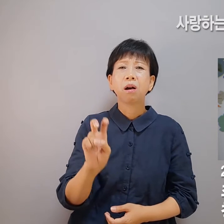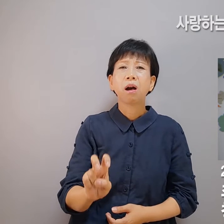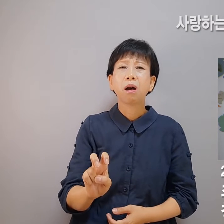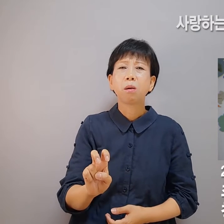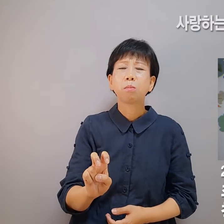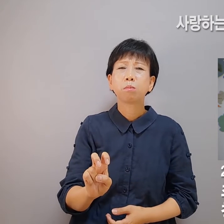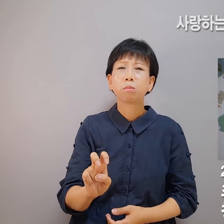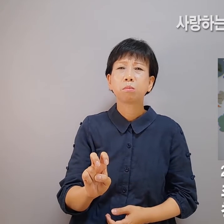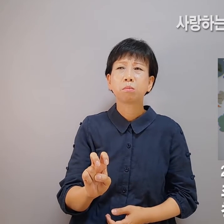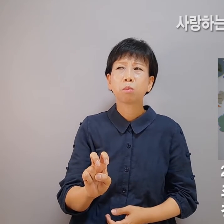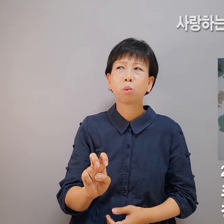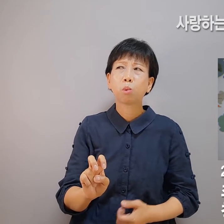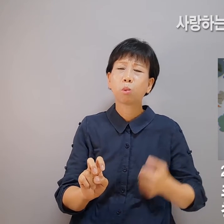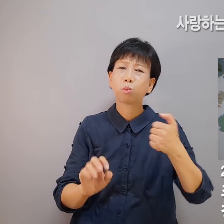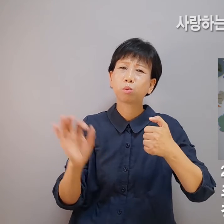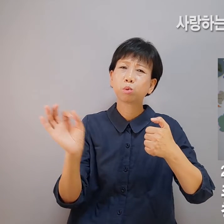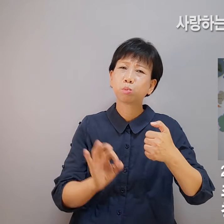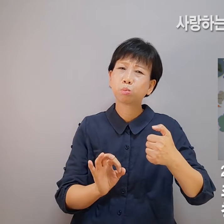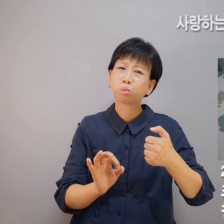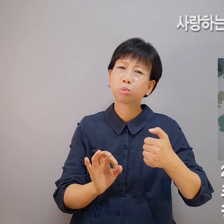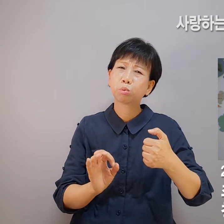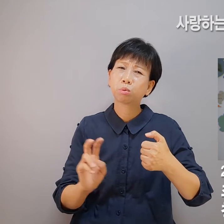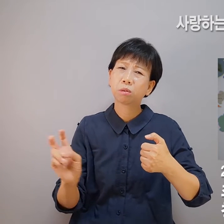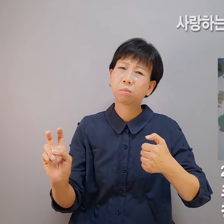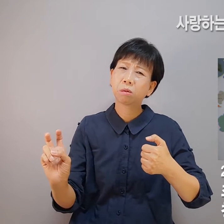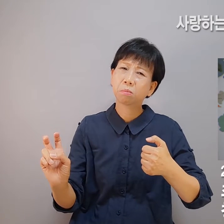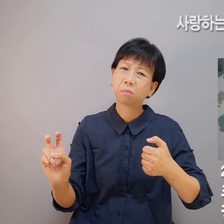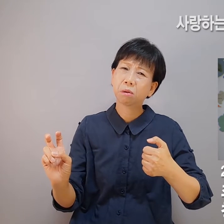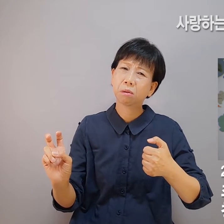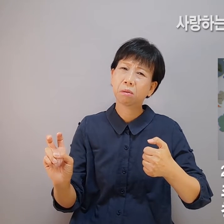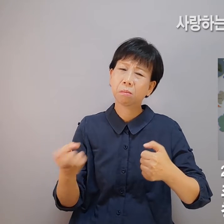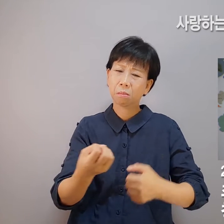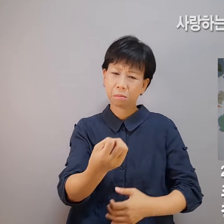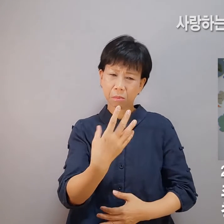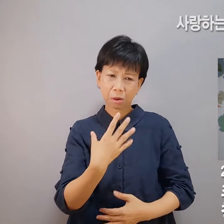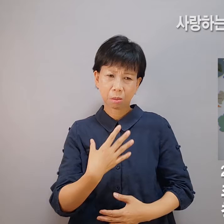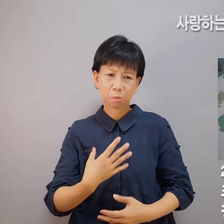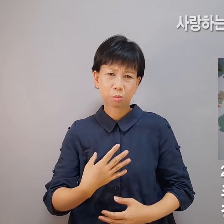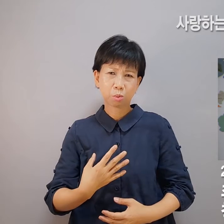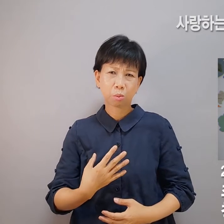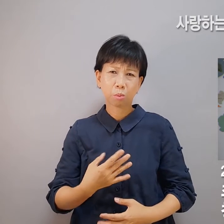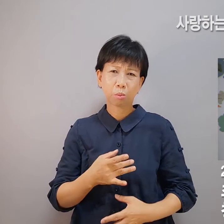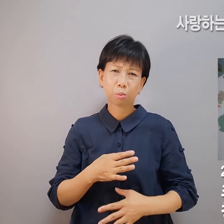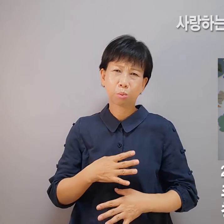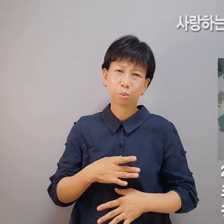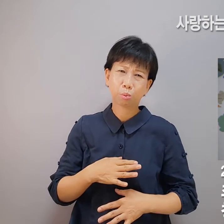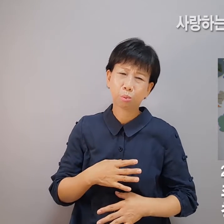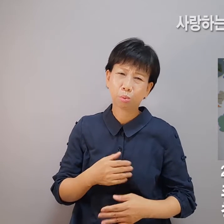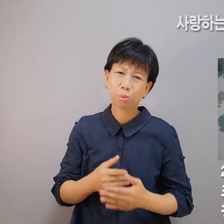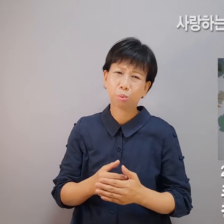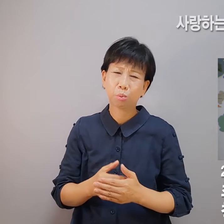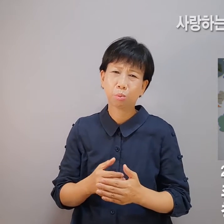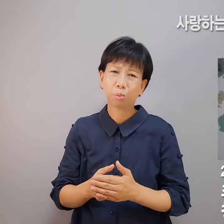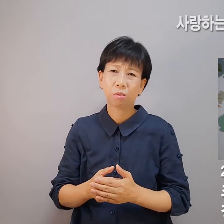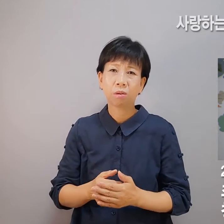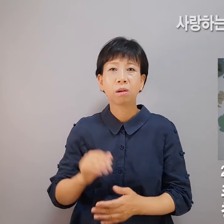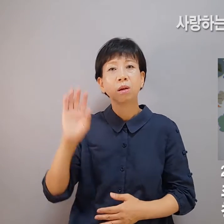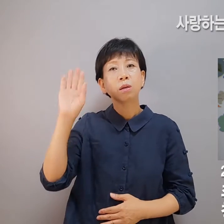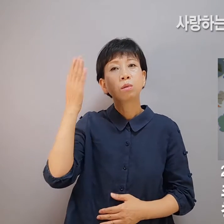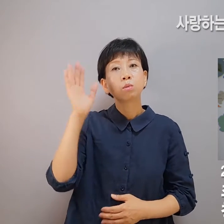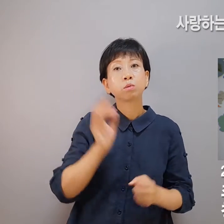막 두려움 막 그런 게 있잖아요. 또 요즘 코로나 때문에 막 사방에서